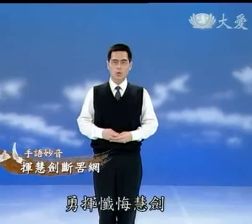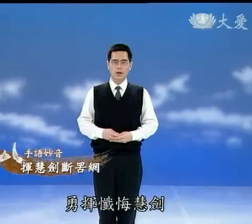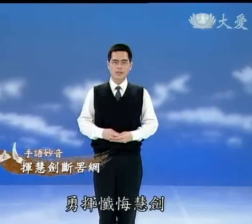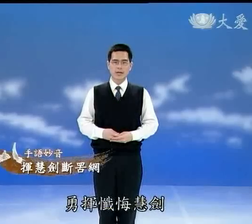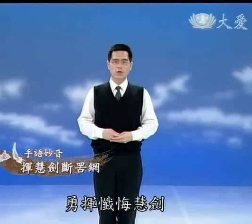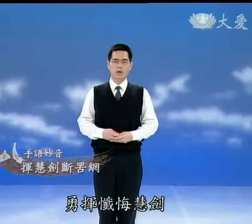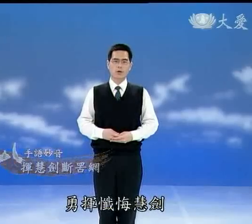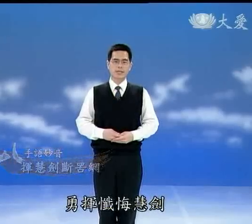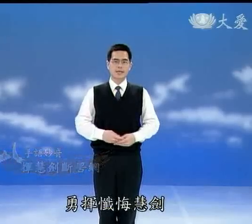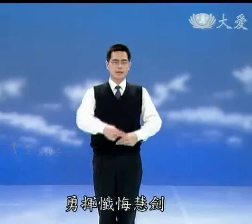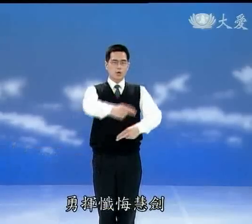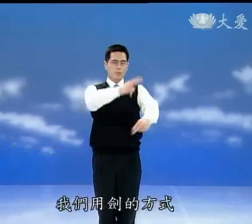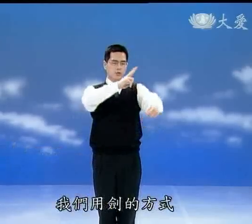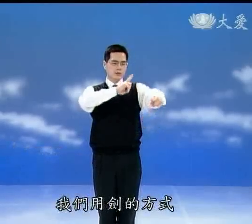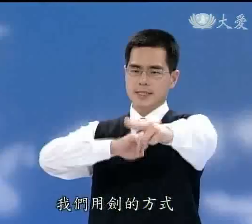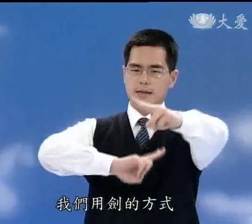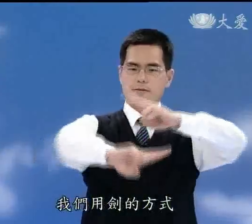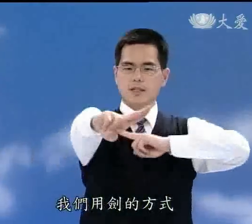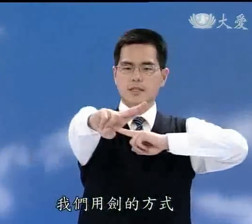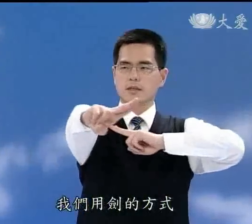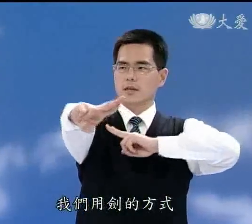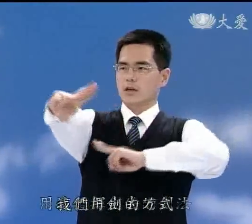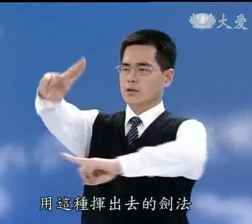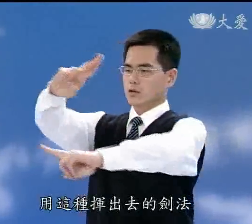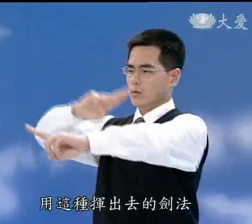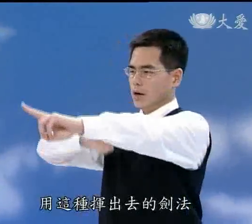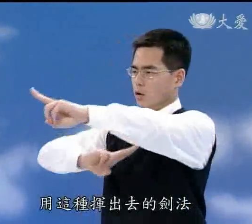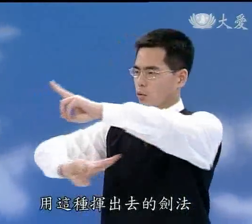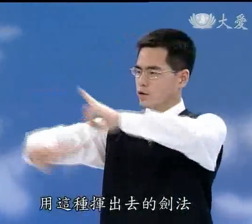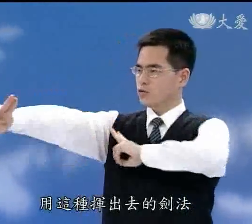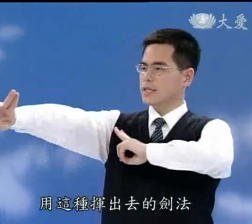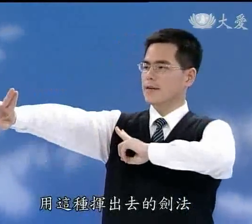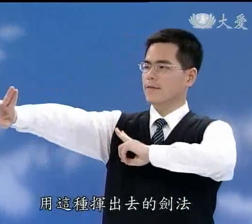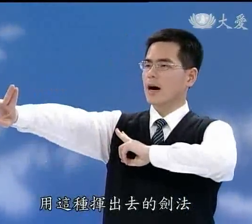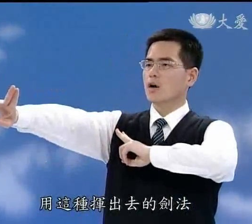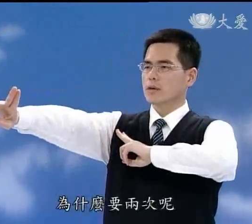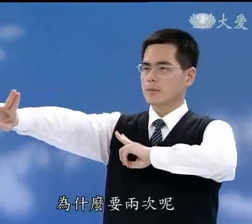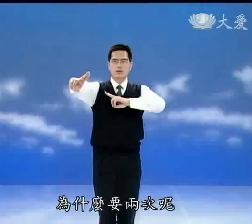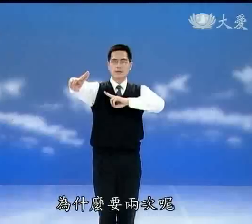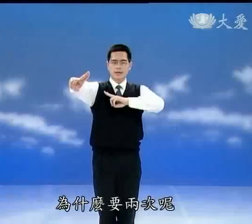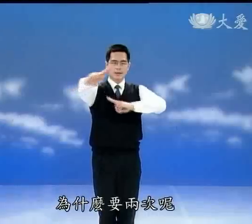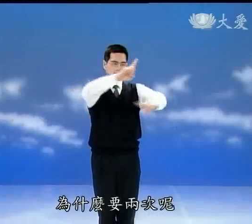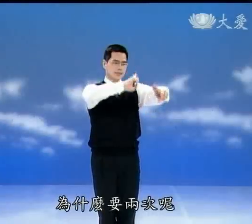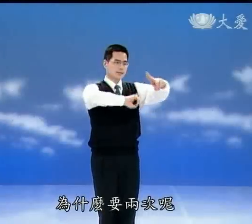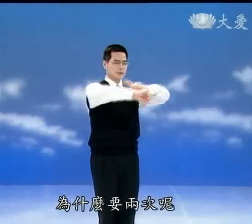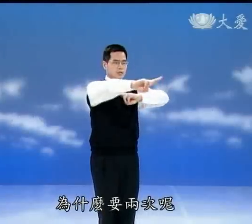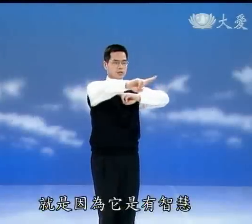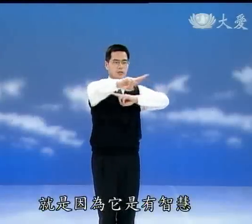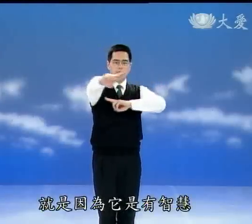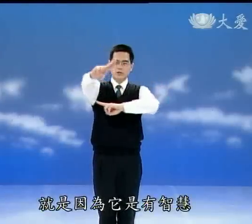辉忏悔慧见。我们用见的方式，用这种挥出去的剑法，为什么要这两次呢？就是因为它是